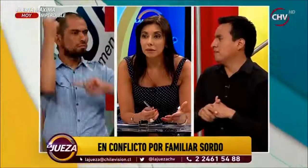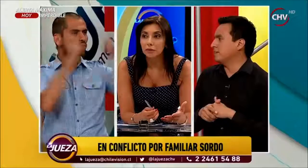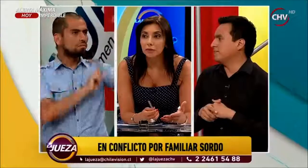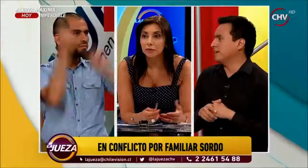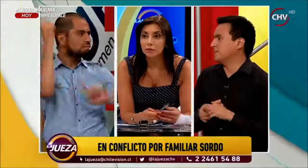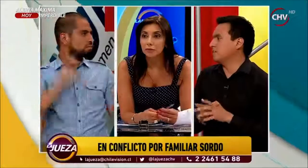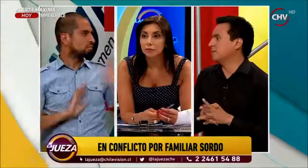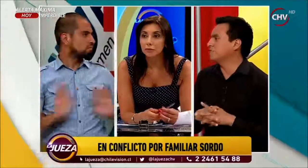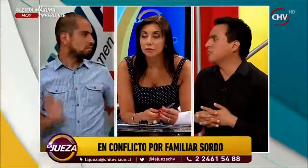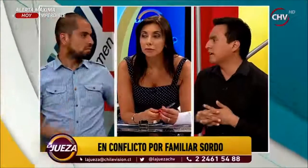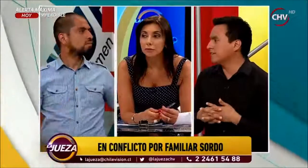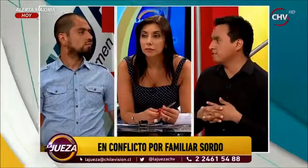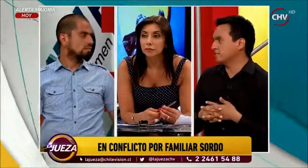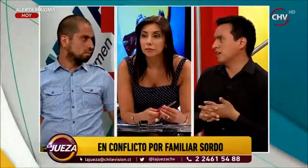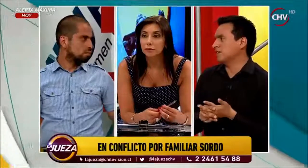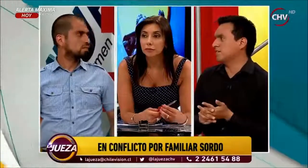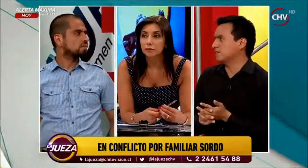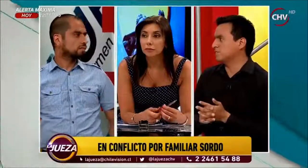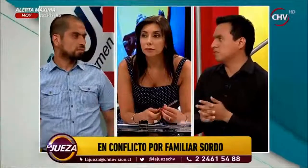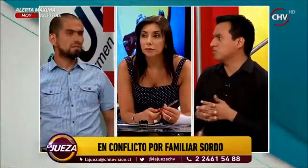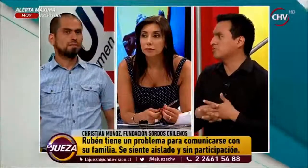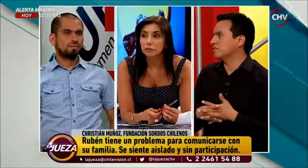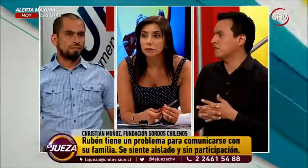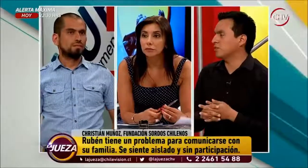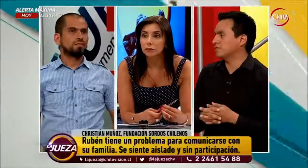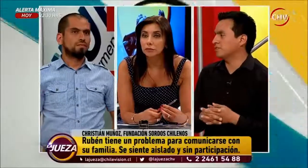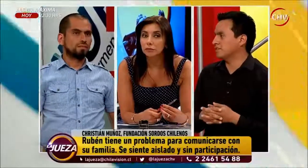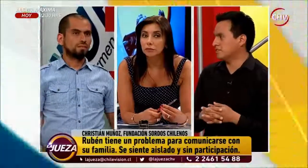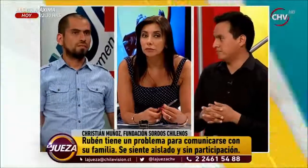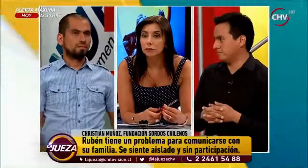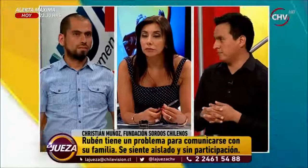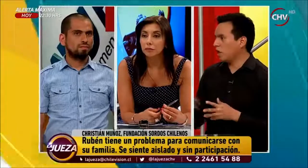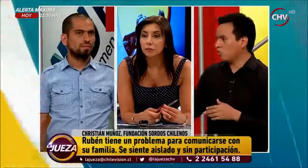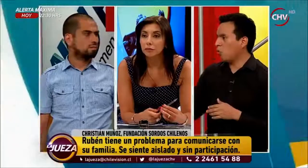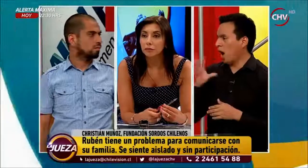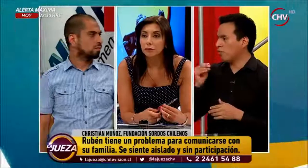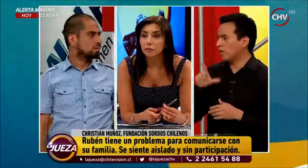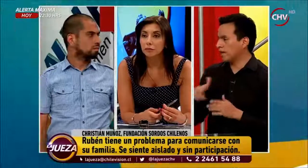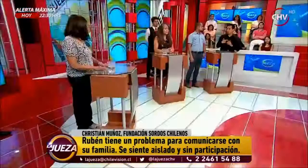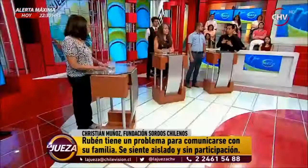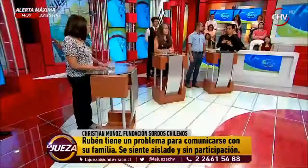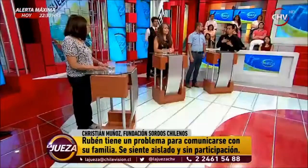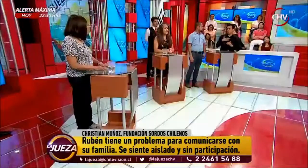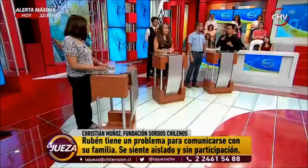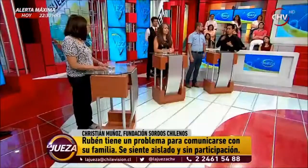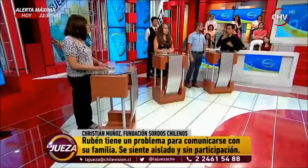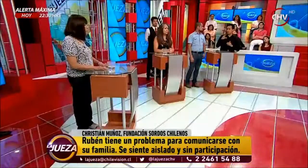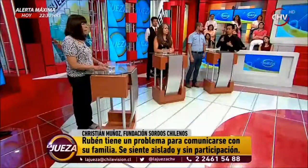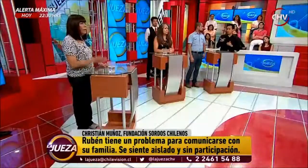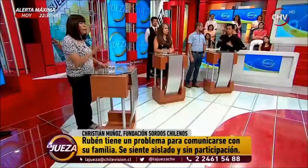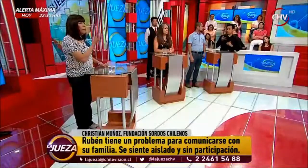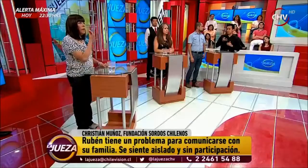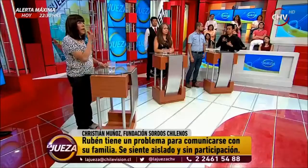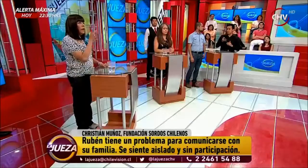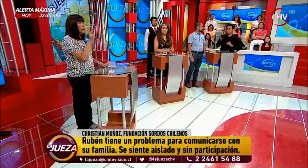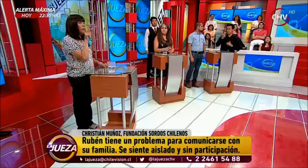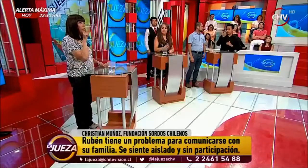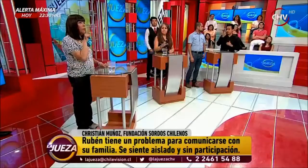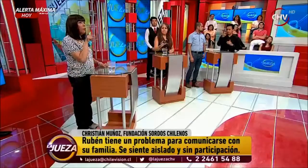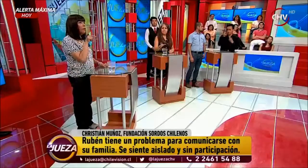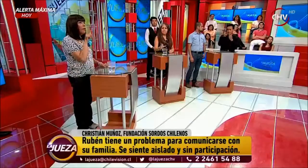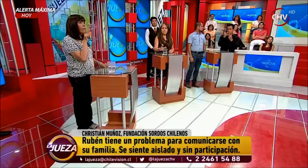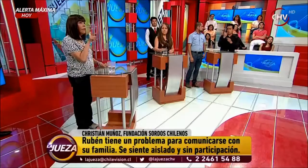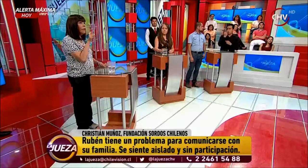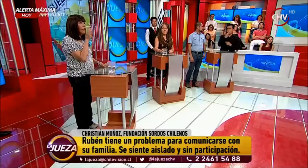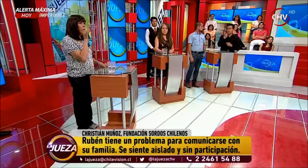Mi mamá le hablaba lento. más, pero no sé lengua de señas. Yo le hablo lento. Mi mamá también le hablaba lento. Y él tiene que mirarla y